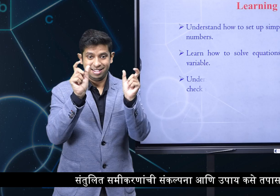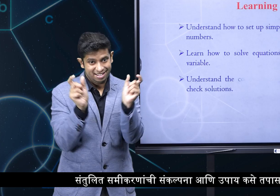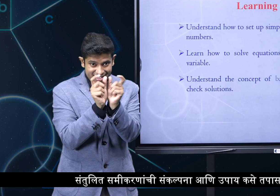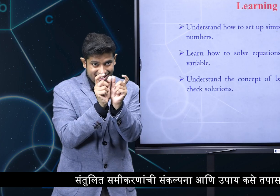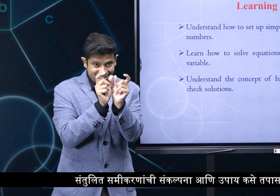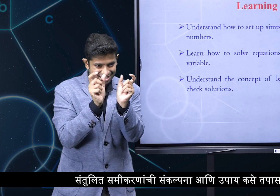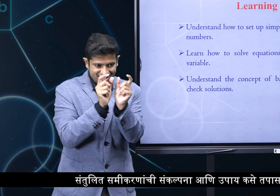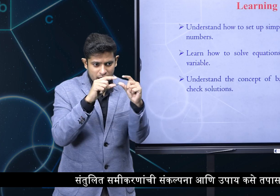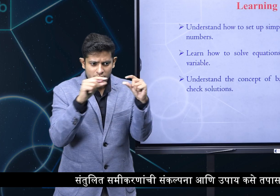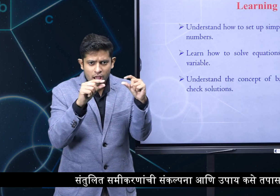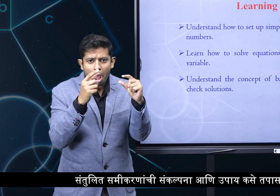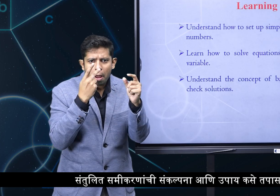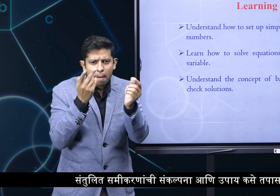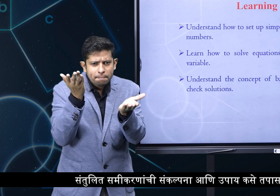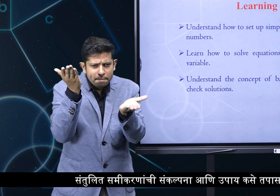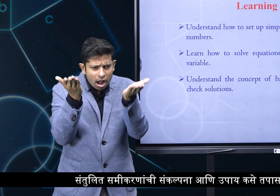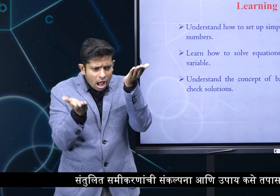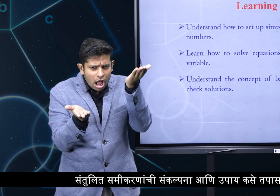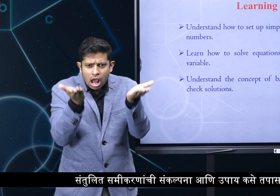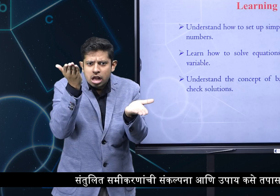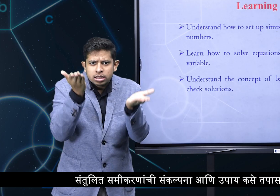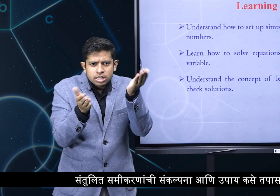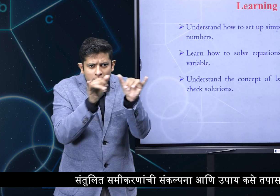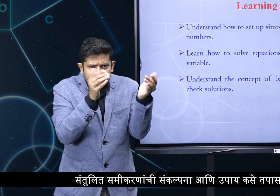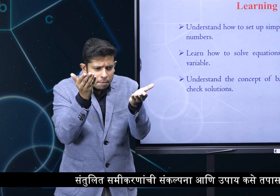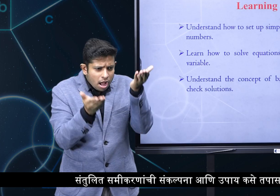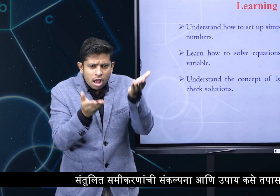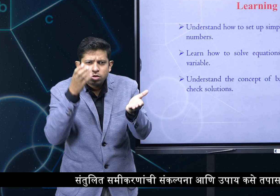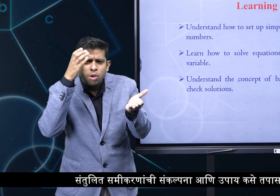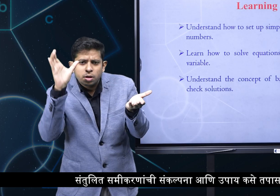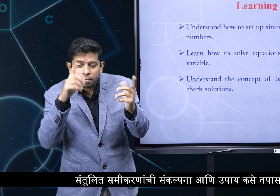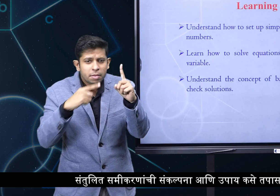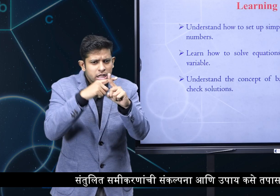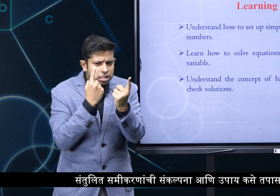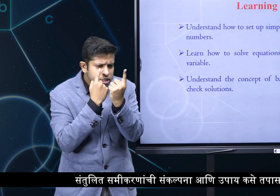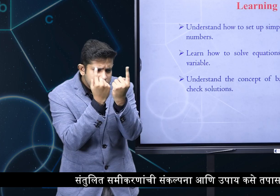संतुलित समीकरणांची संकल्पना आणि उपाय कसे तपासायचे ते समजून घ्या.